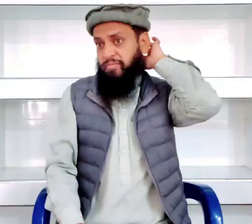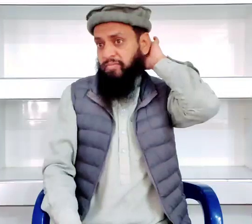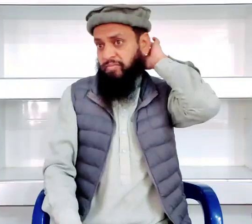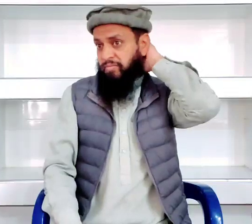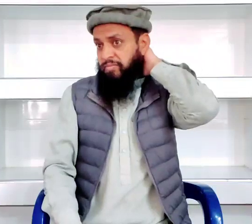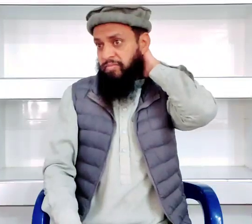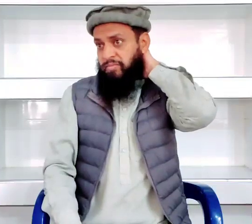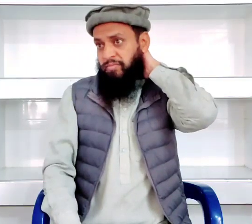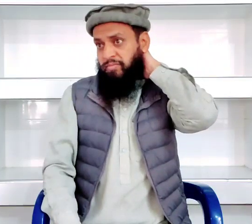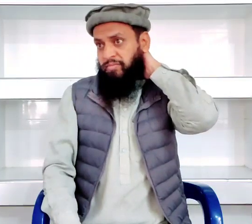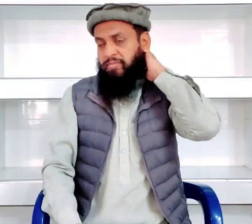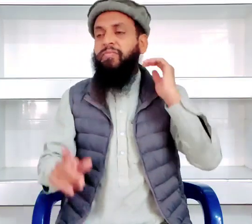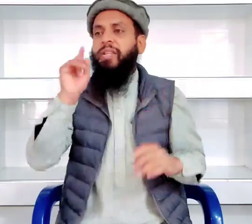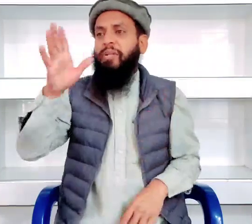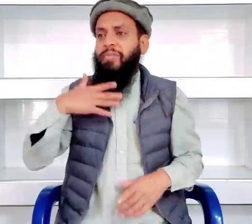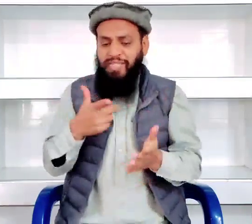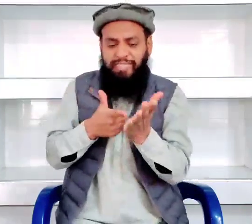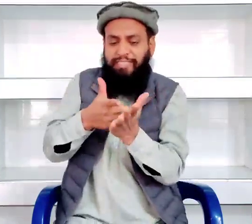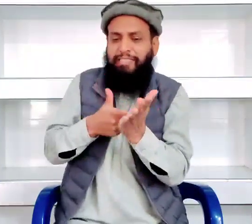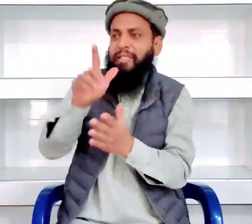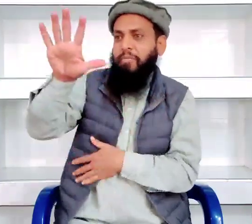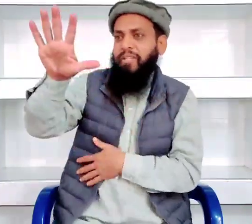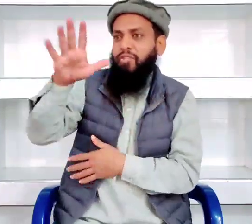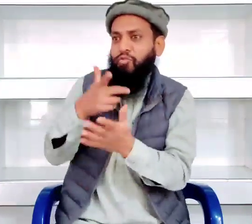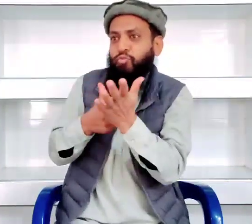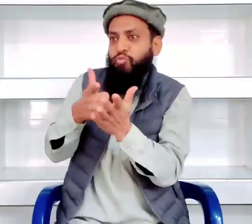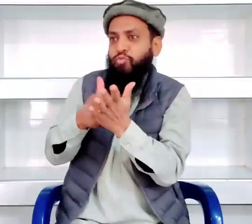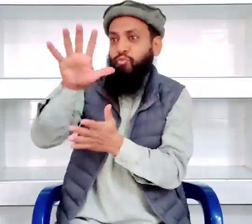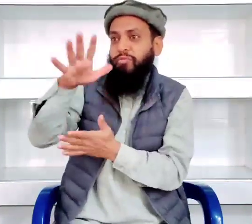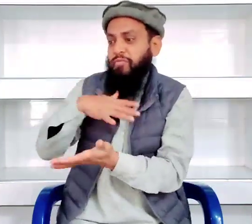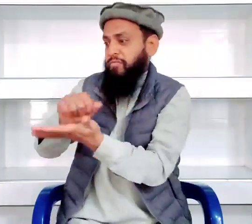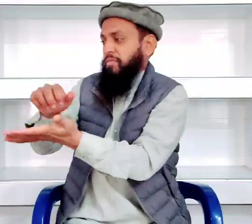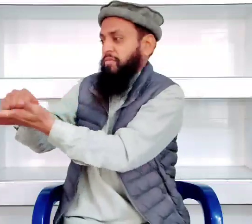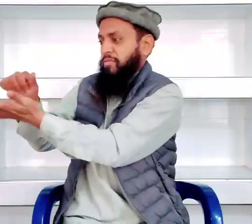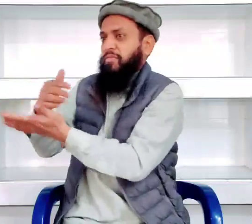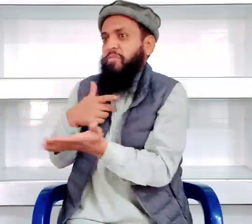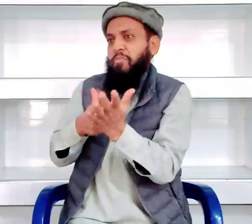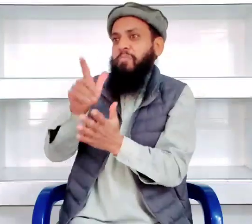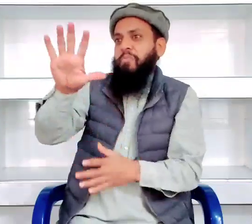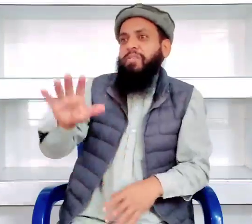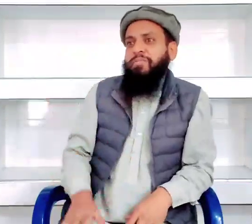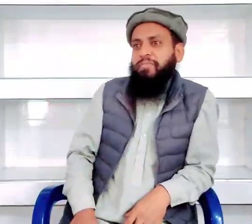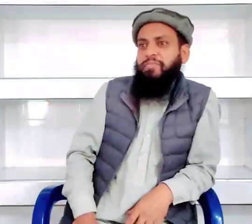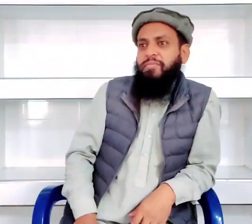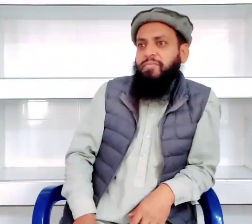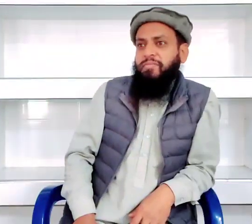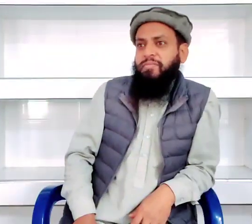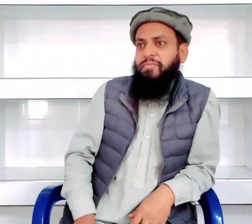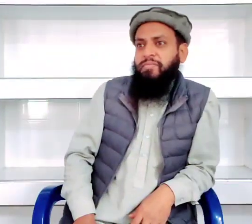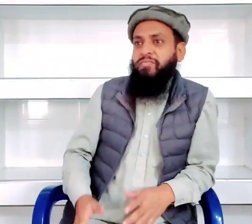کسی کو پانی زائد سفر کے اندر جا رہا ہے اگر دوسرا مسافر ہے اور پیاس لگ گئی ہے تو وہ فری